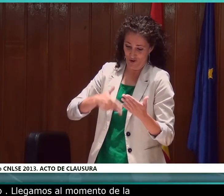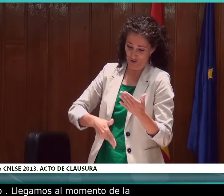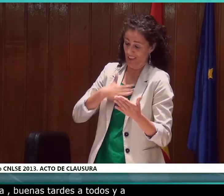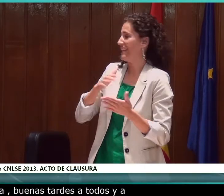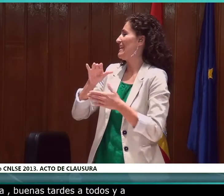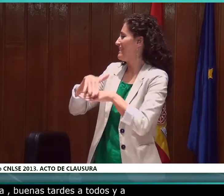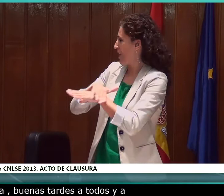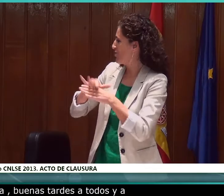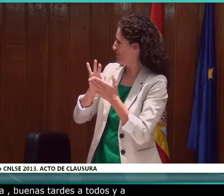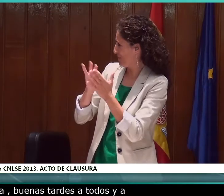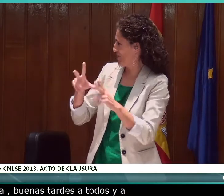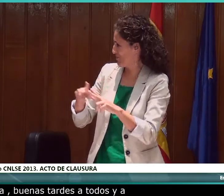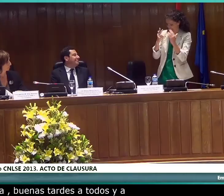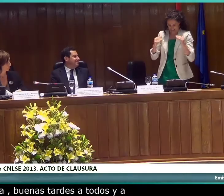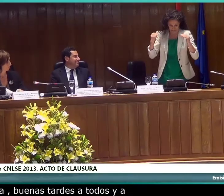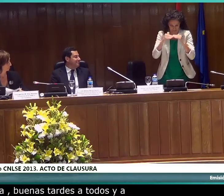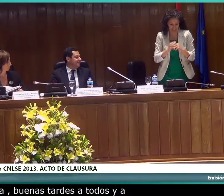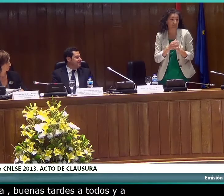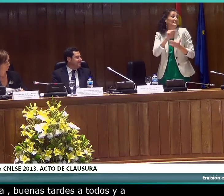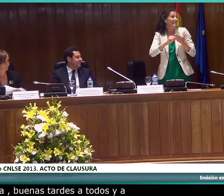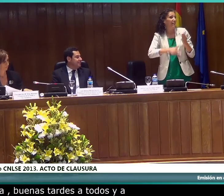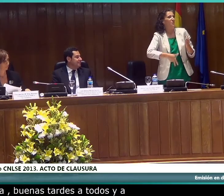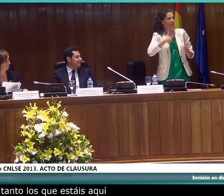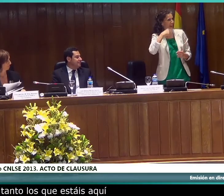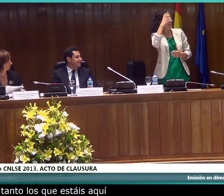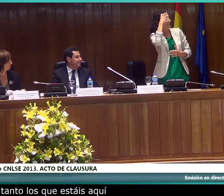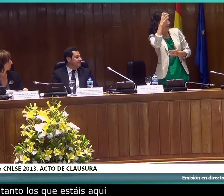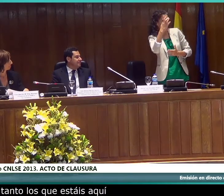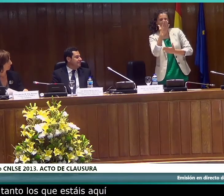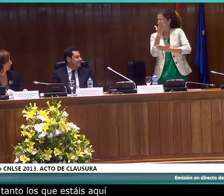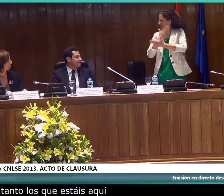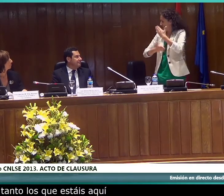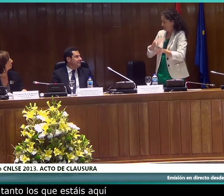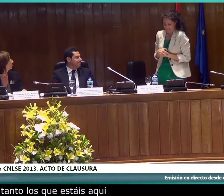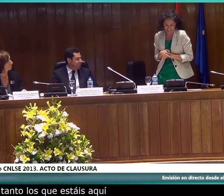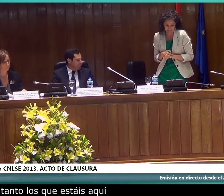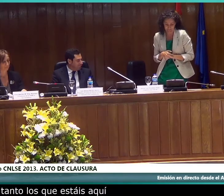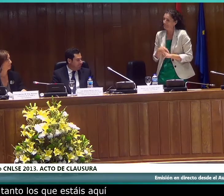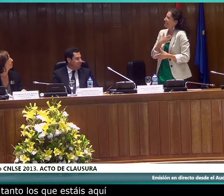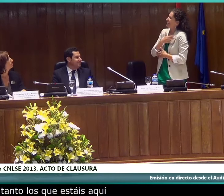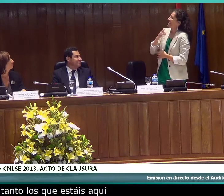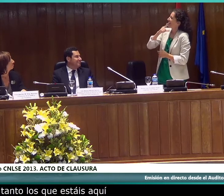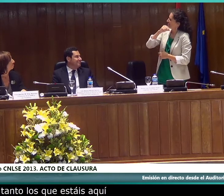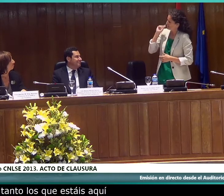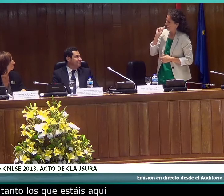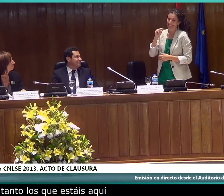a Juan Manuel Moreno secretario de estado de servicios sociales e igualdad y secretario general del Real patronato sobre discapacidad